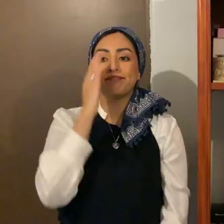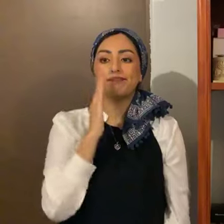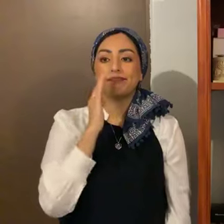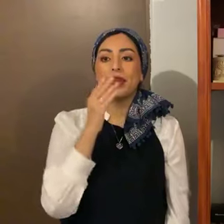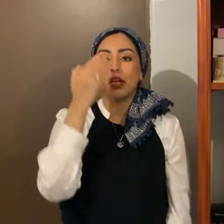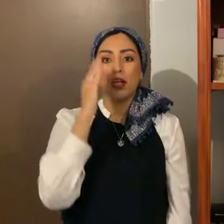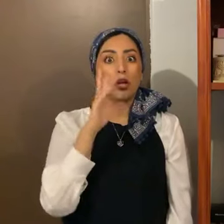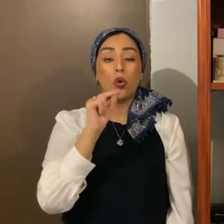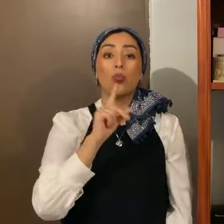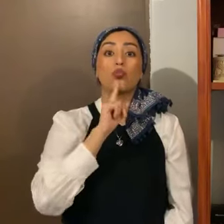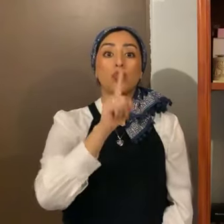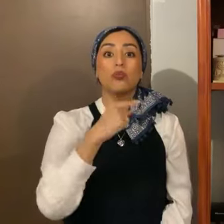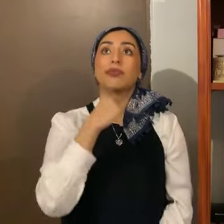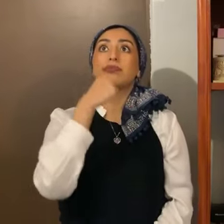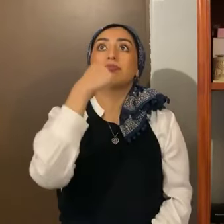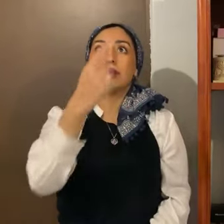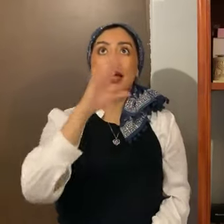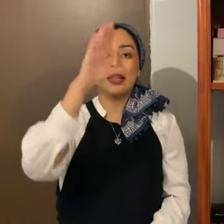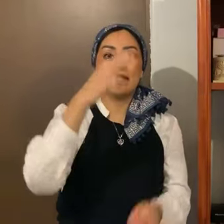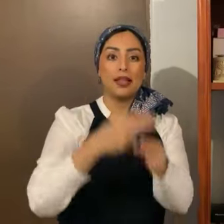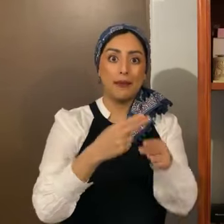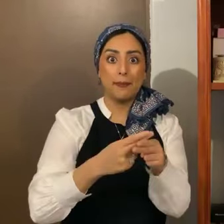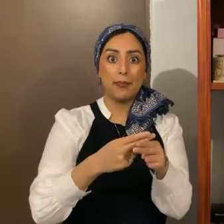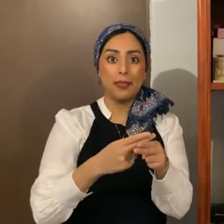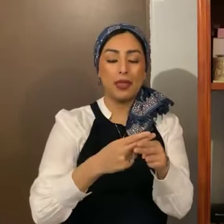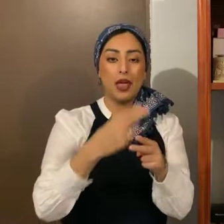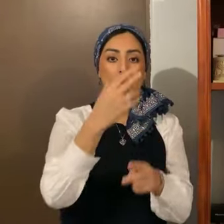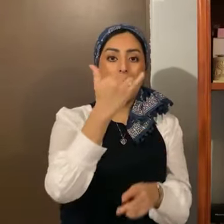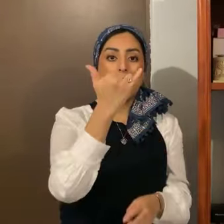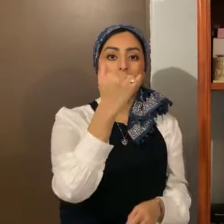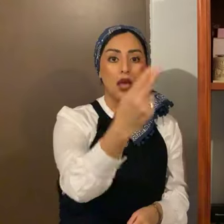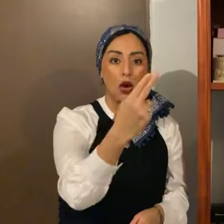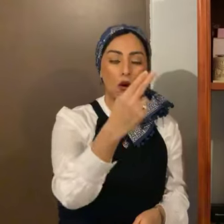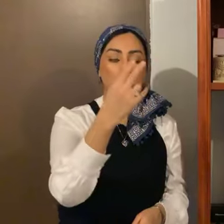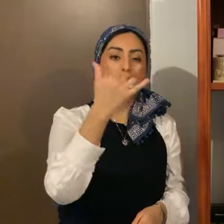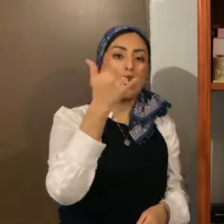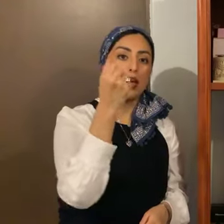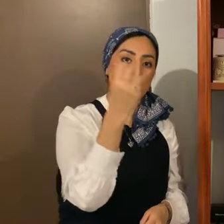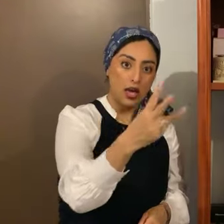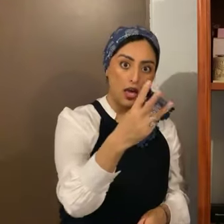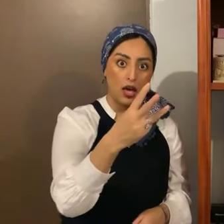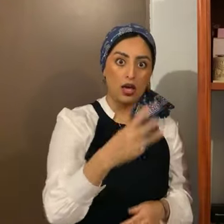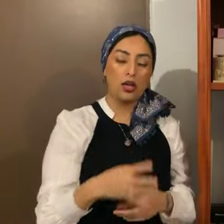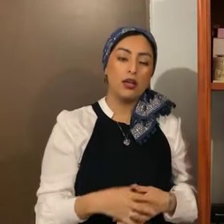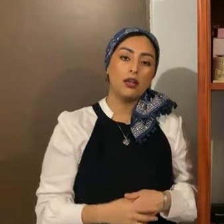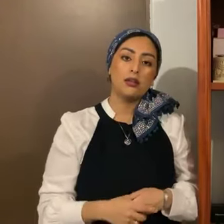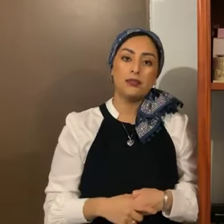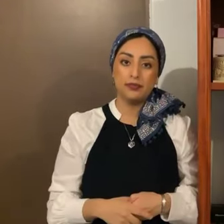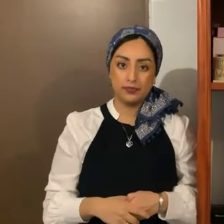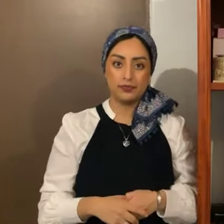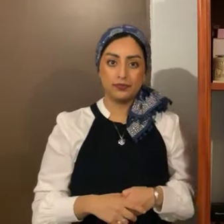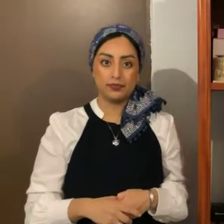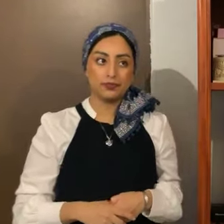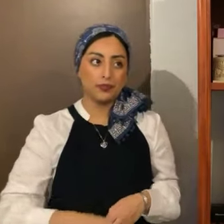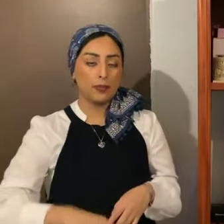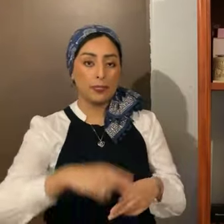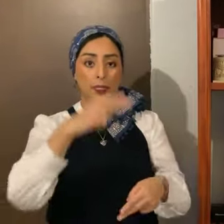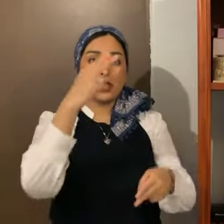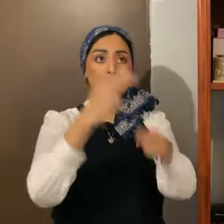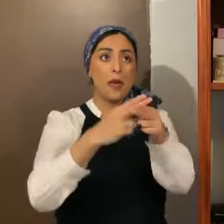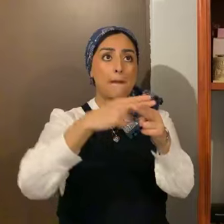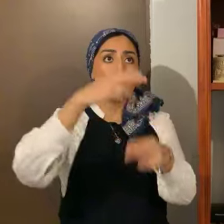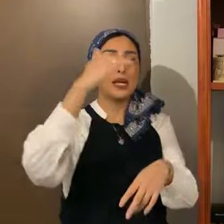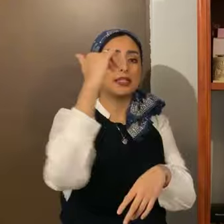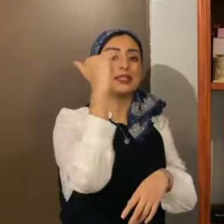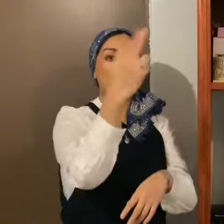entonces no, su nombre es Yahweh. Hashem quiere decir el nombre. Si se dice Hashem Yahweh, en el nombre de Yahweh está